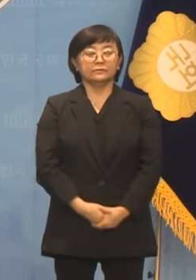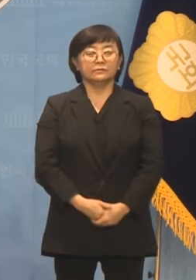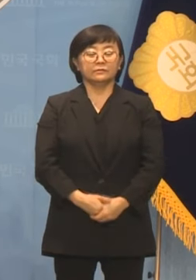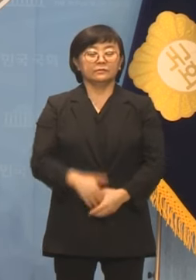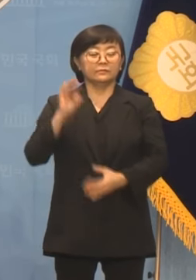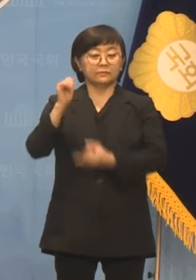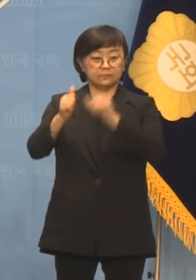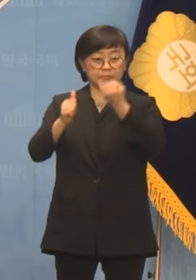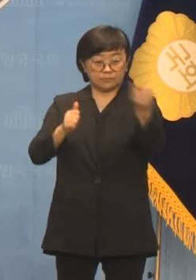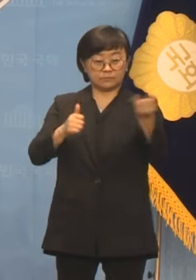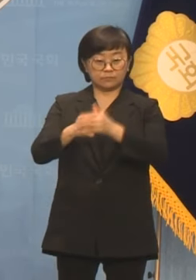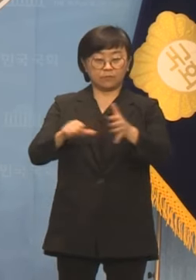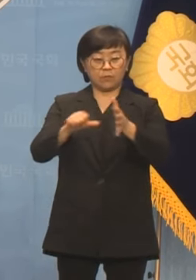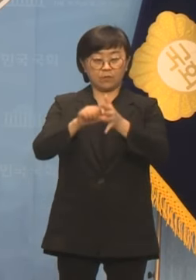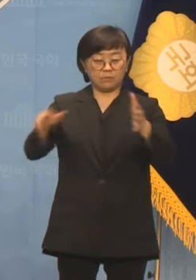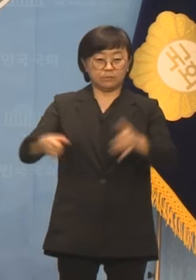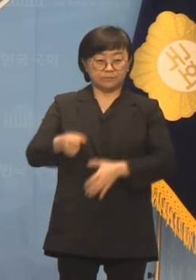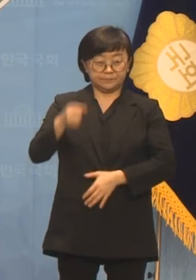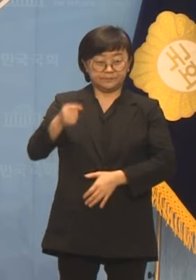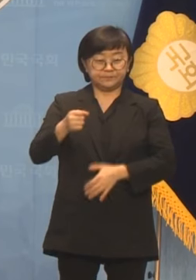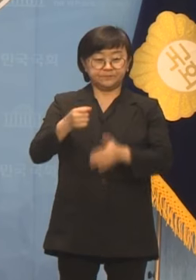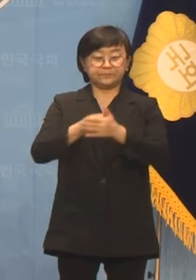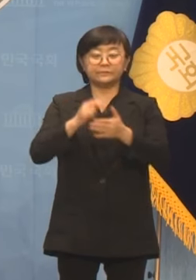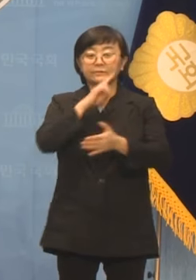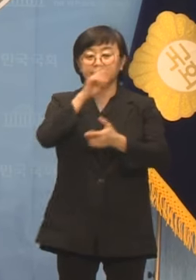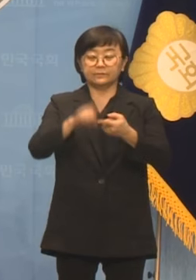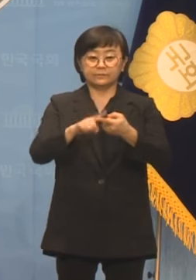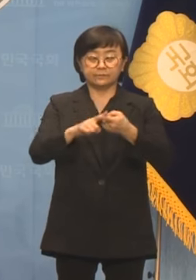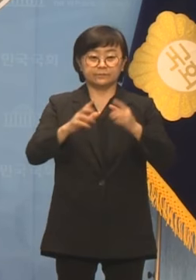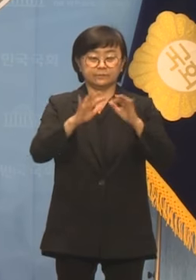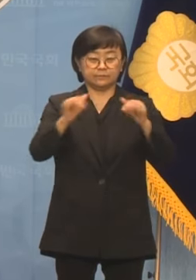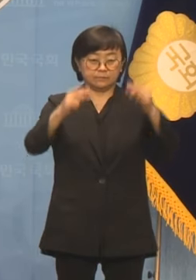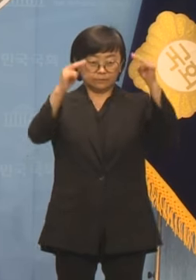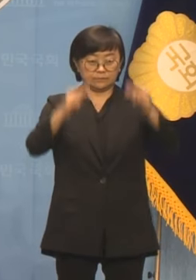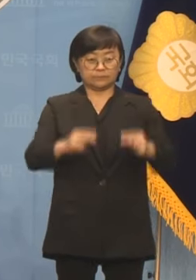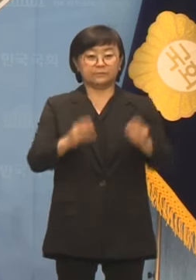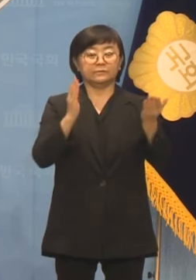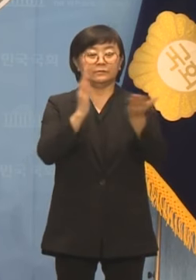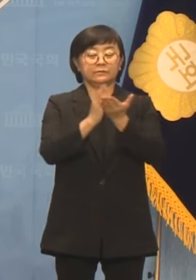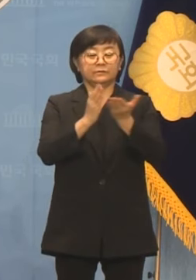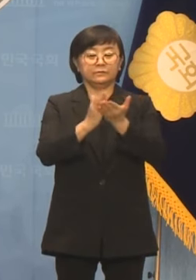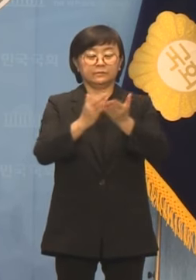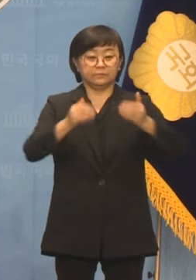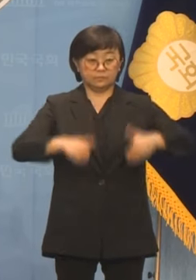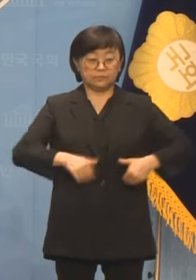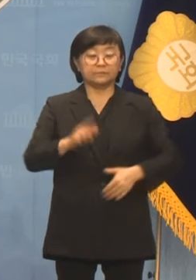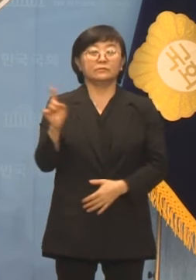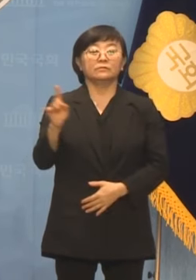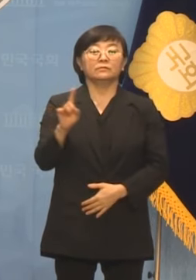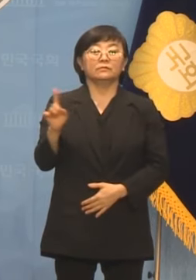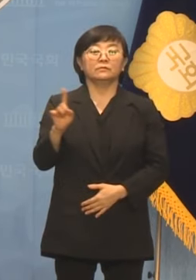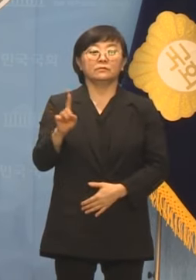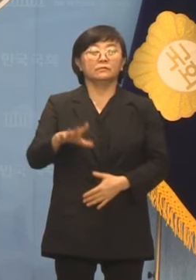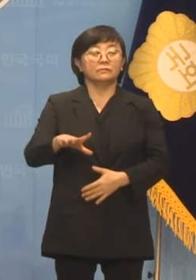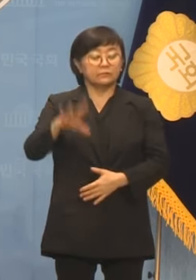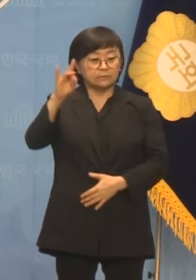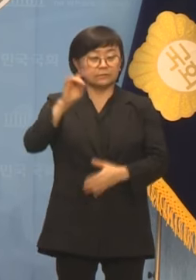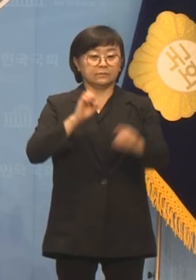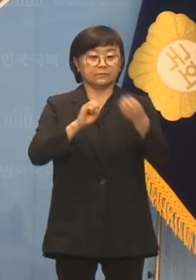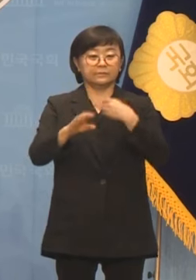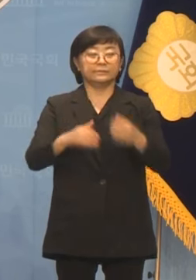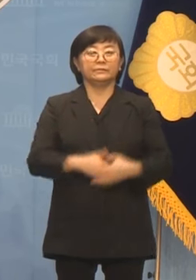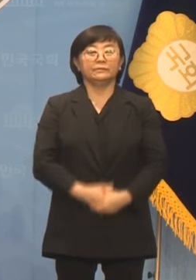김건희 여사 명품백 수수 의혹에 대해서 국민 눈높이에 맞춰서 취해야 할 조치는 무엇인지 우선